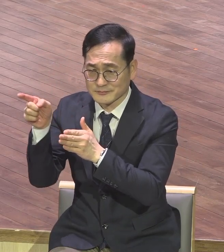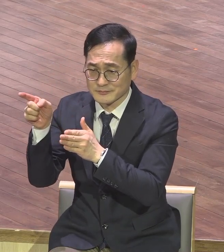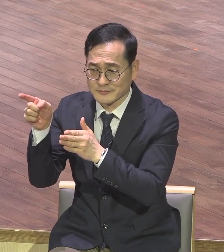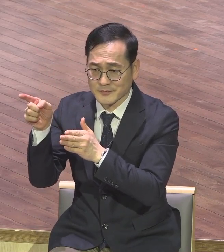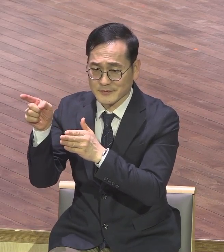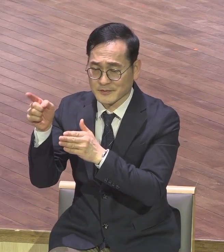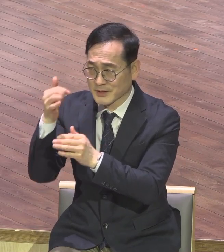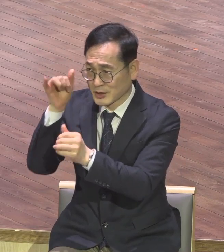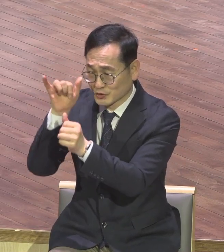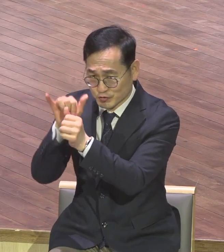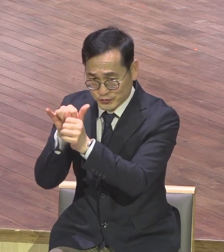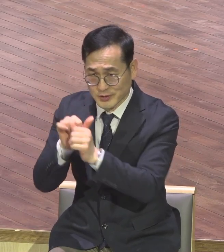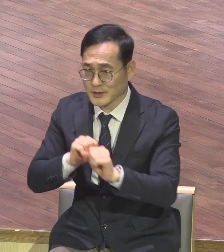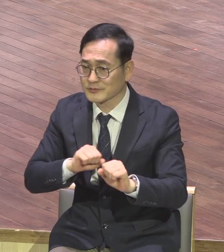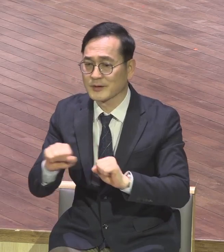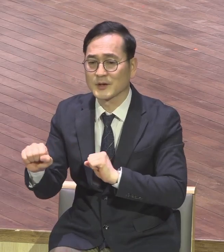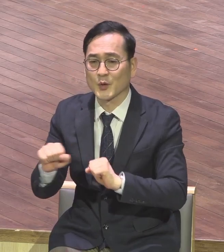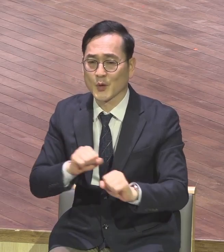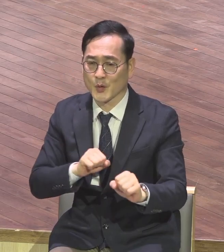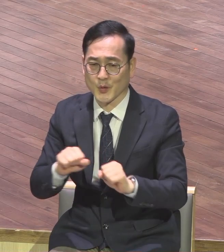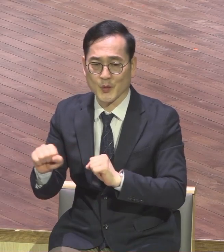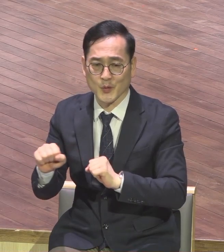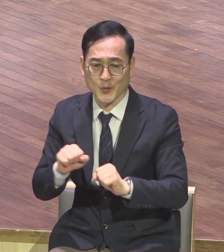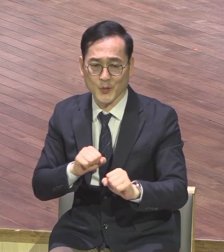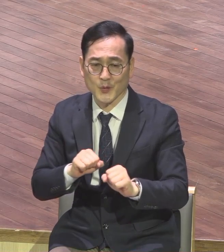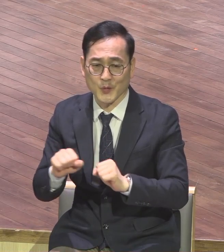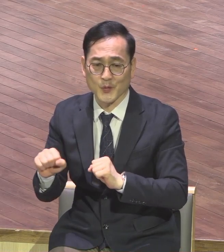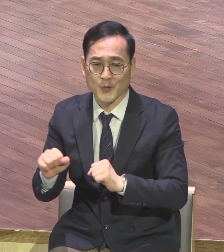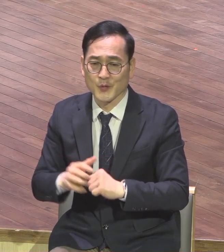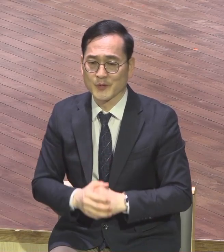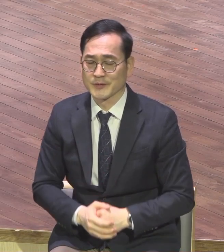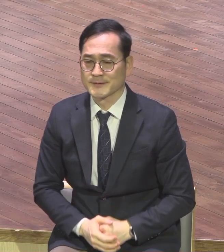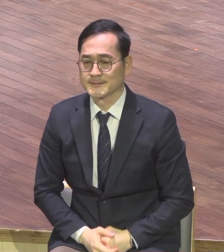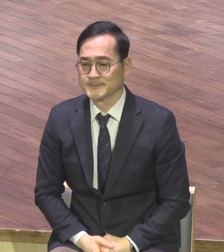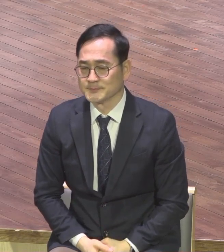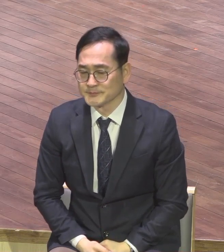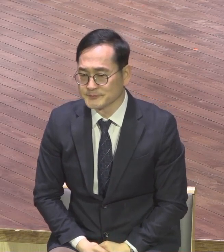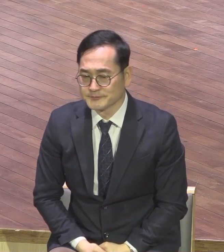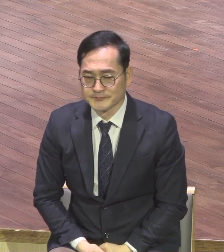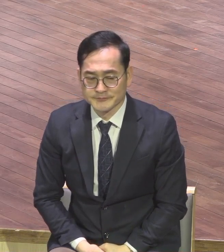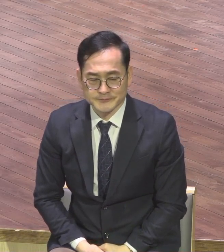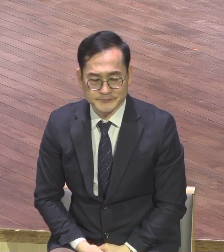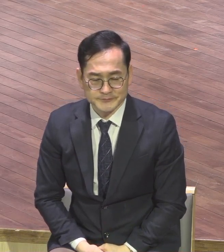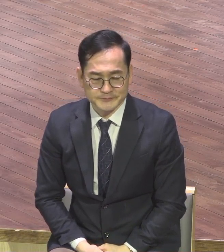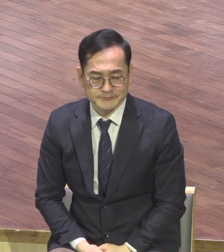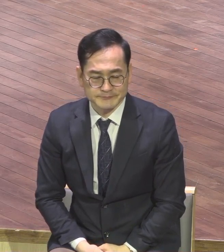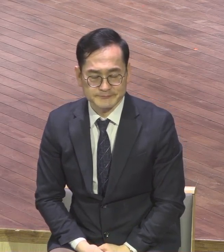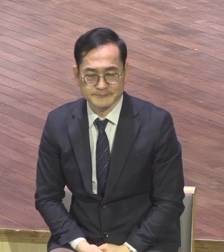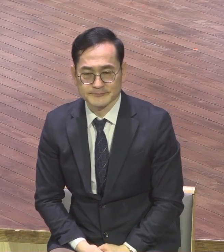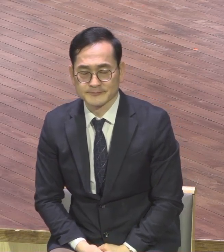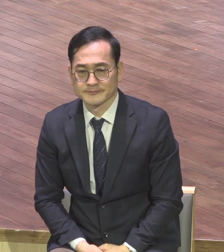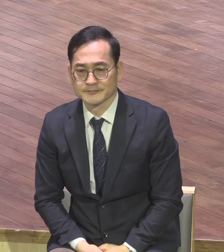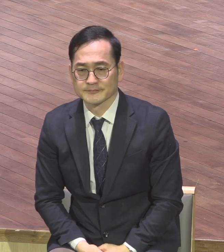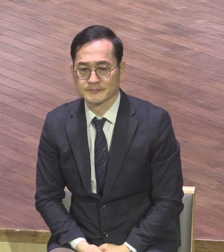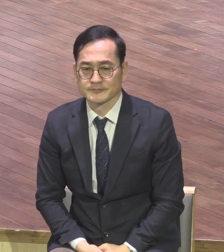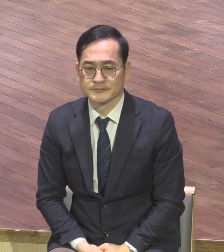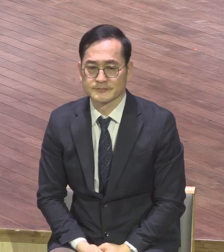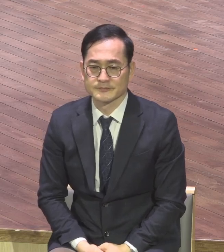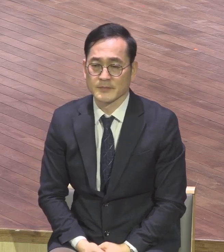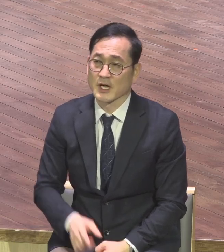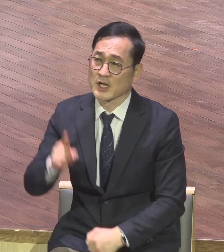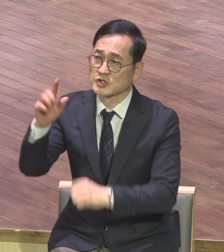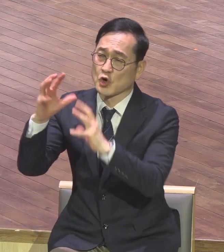주체는 위의 것. 위의 것을 향하여 나가자. 위의 것을 생각하고 땅의 것을 생각하지 마라. 강조하고 있어요.